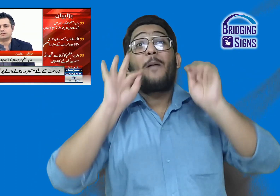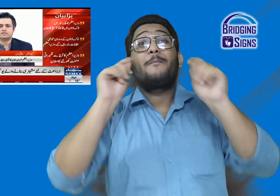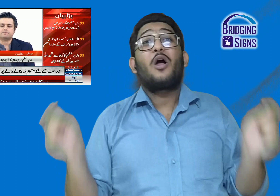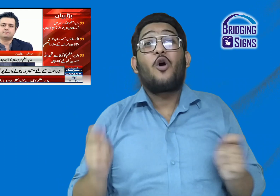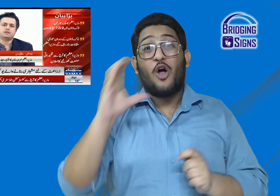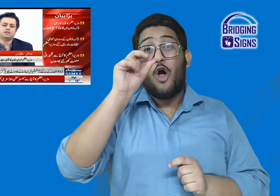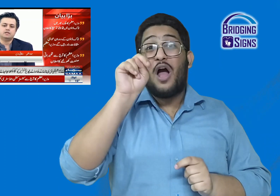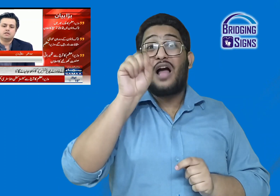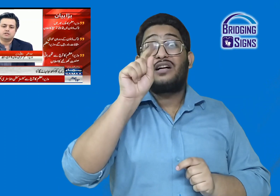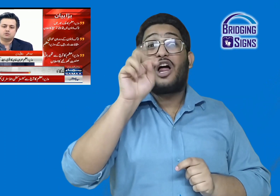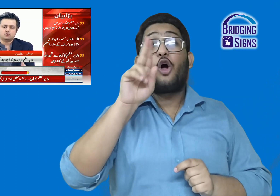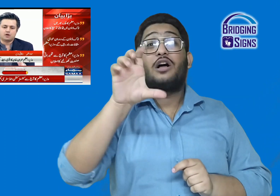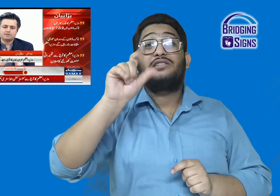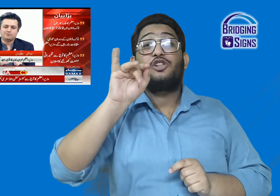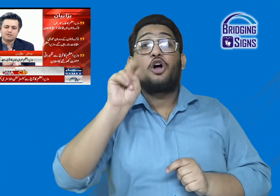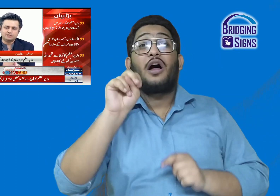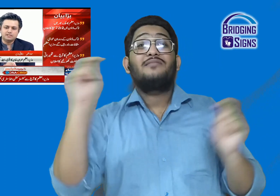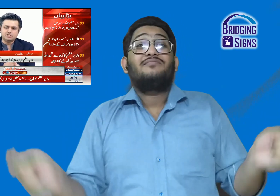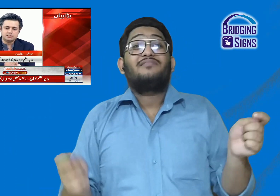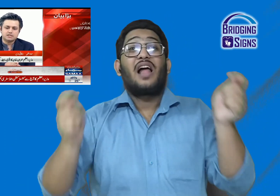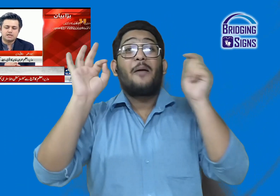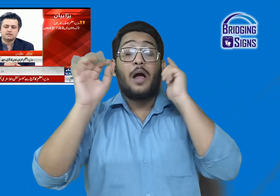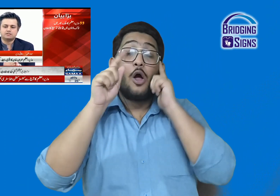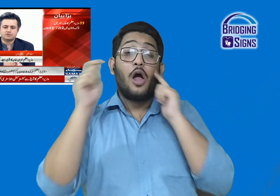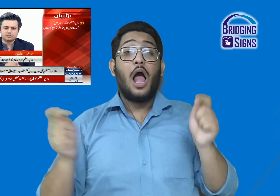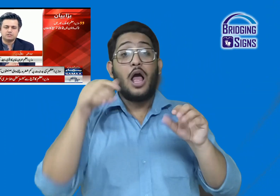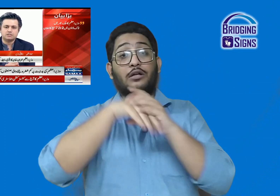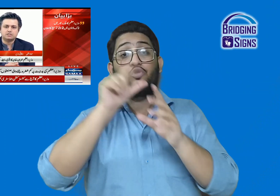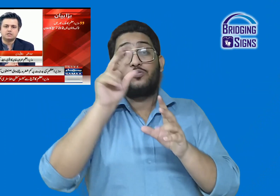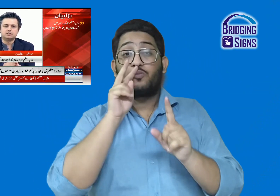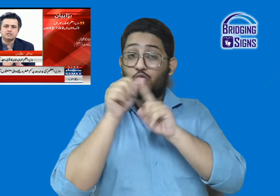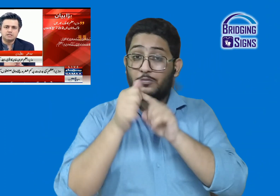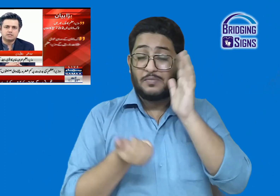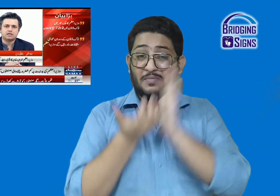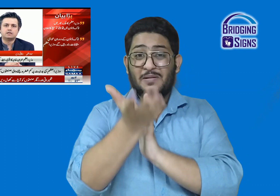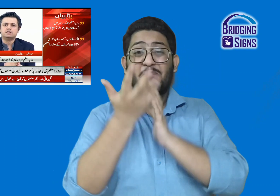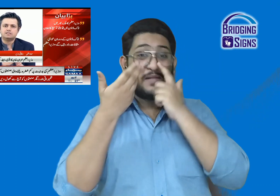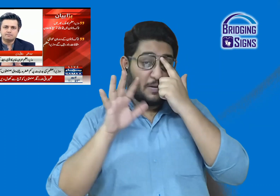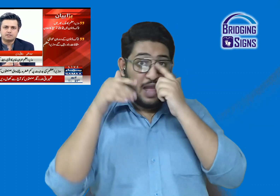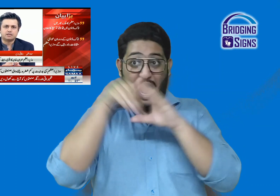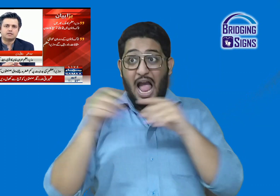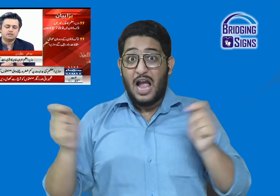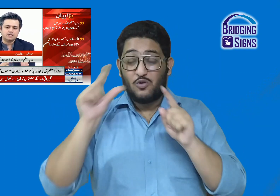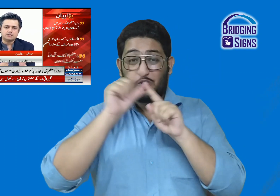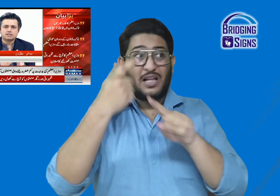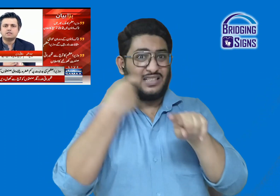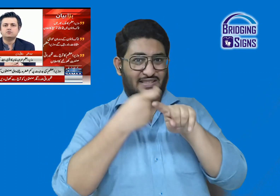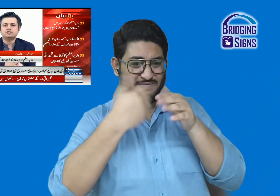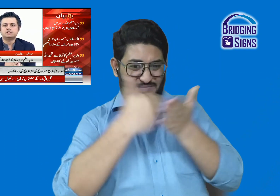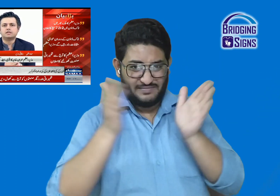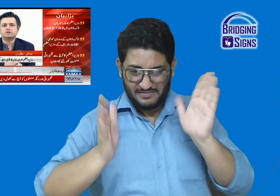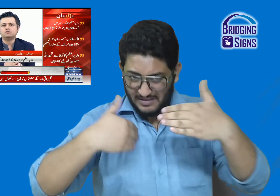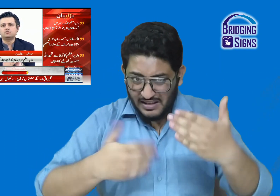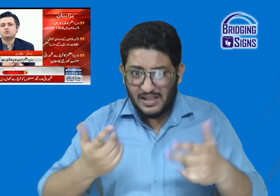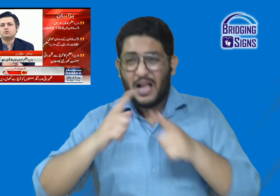के अंदर खोला जाए। सबसे पहले कि जो आपकी बुनियादी चीज़ें हैं कंस्ट्रक्शन की, यानी ईंट है, सीमेंट है, इस तरह की